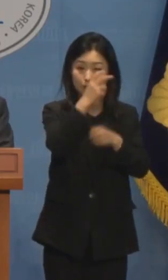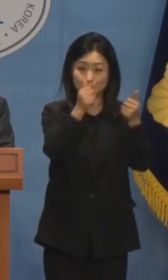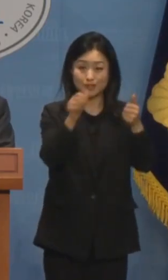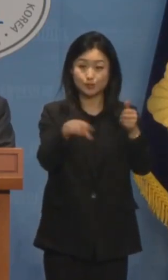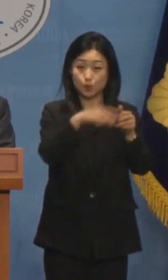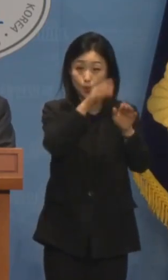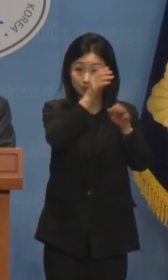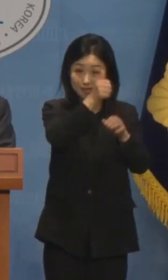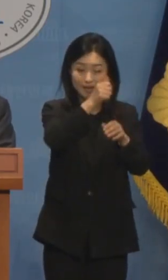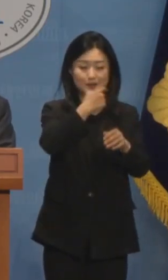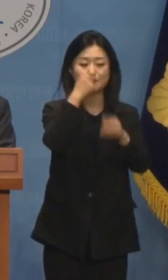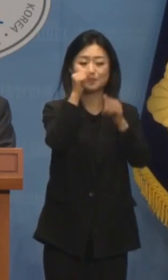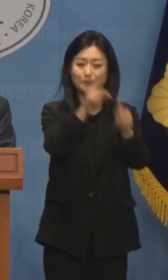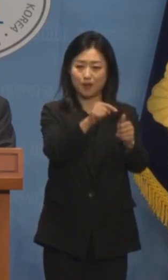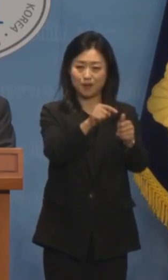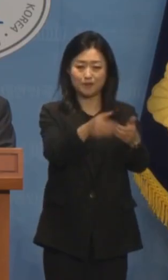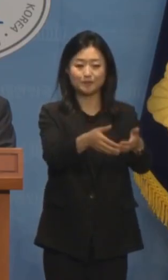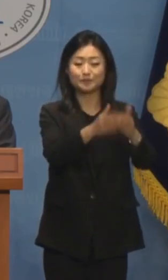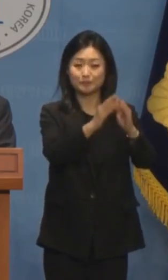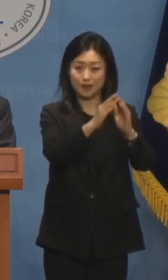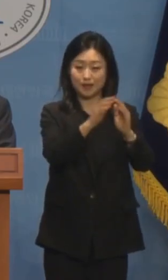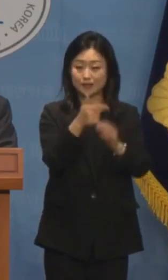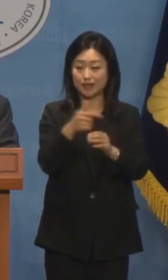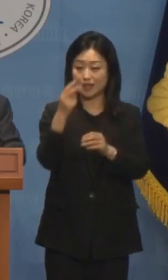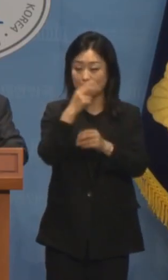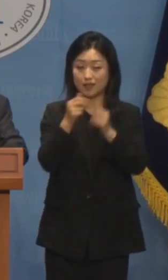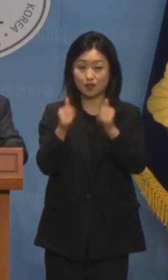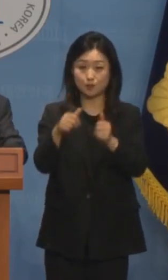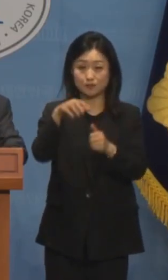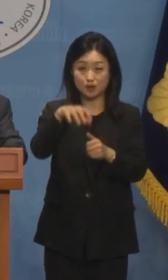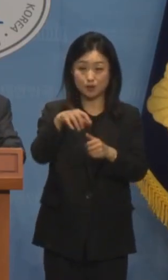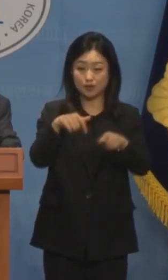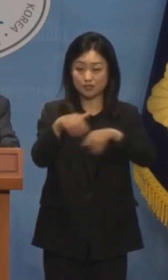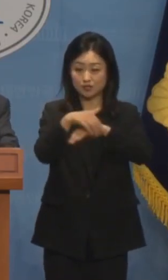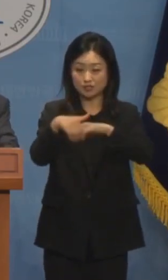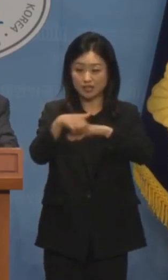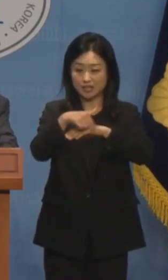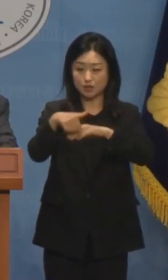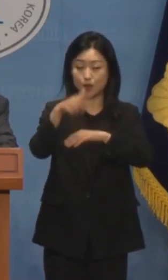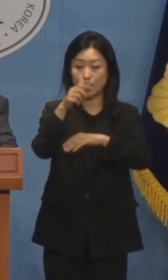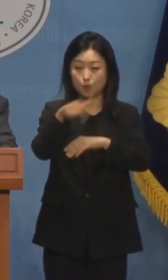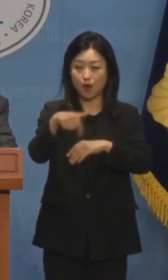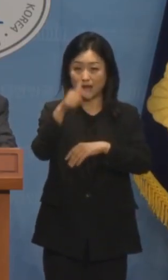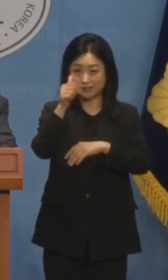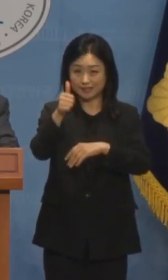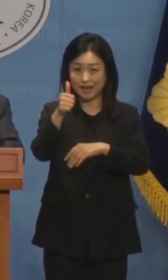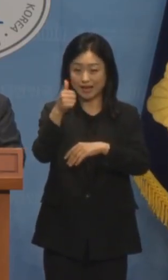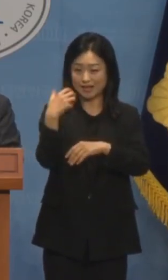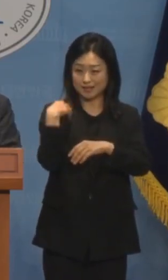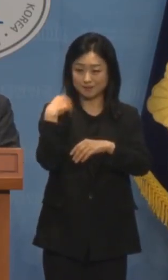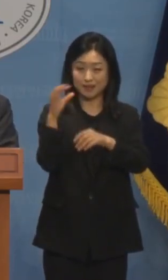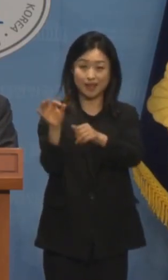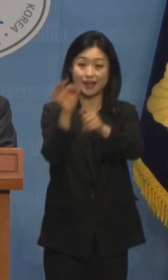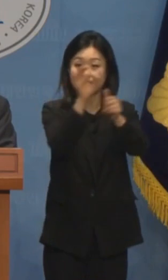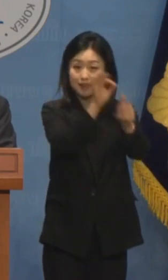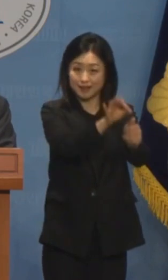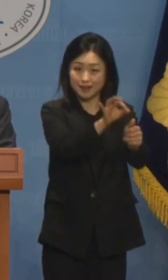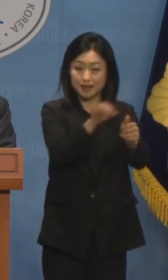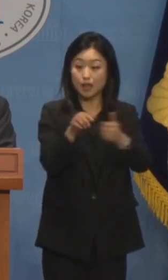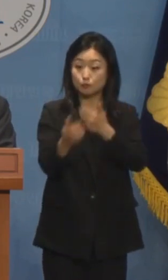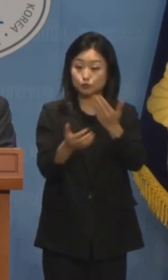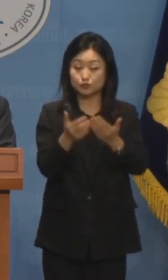그리고 대검찰청의 핵심 보직인 정책기획과장이 간사를 맡았습니다. 그리고 압수수색